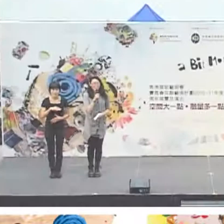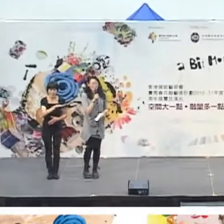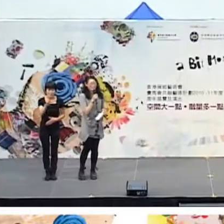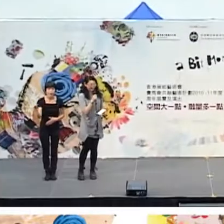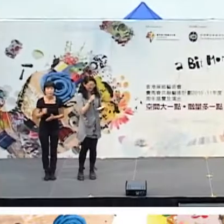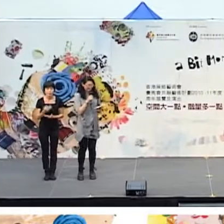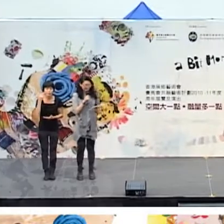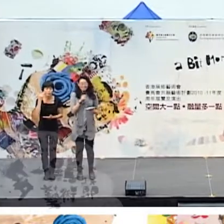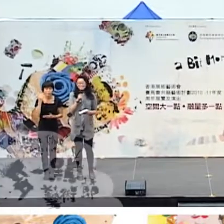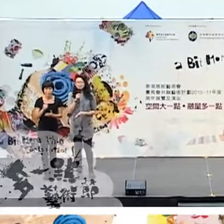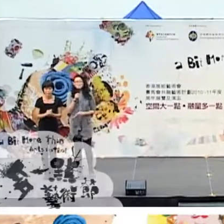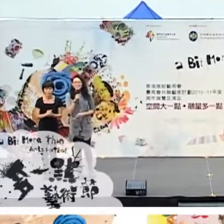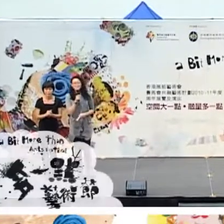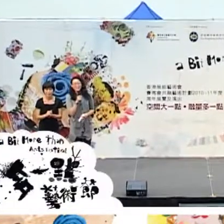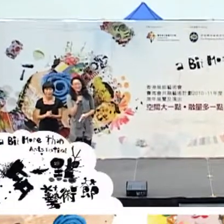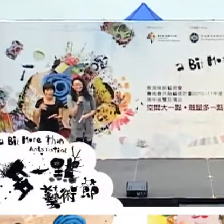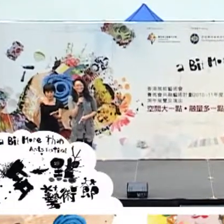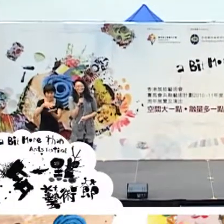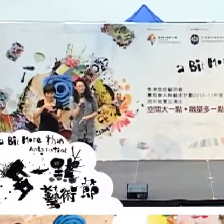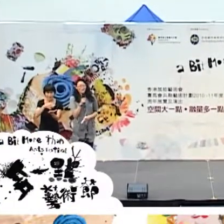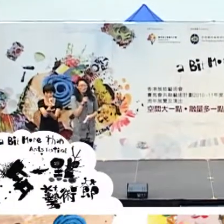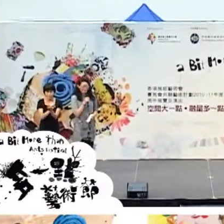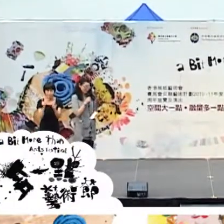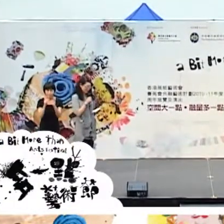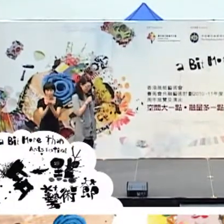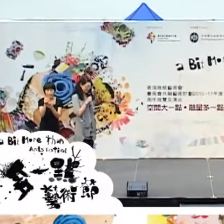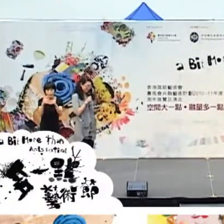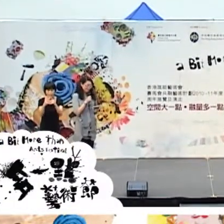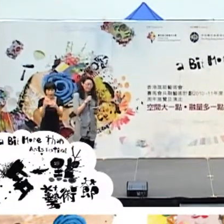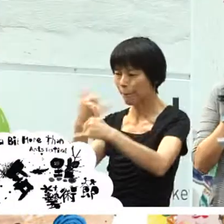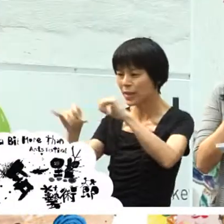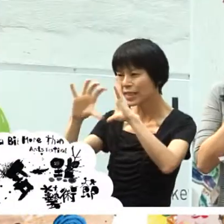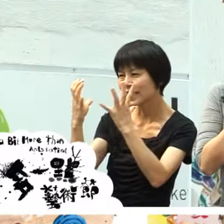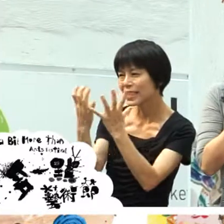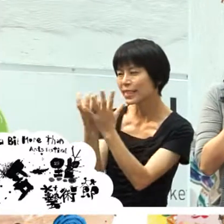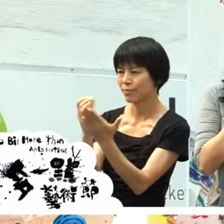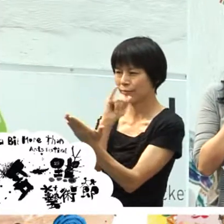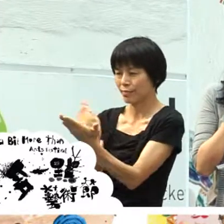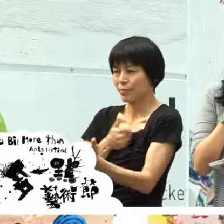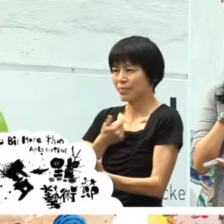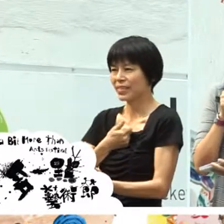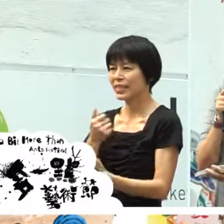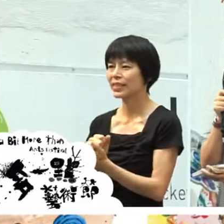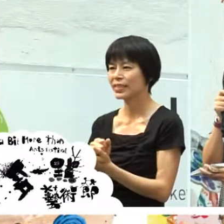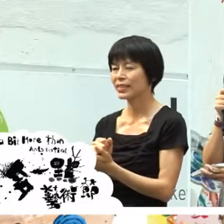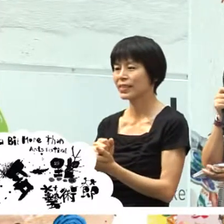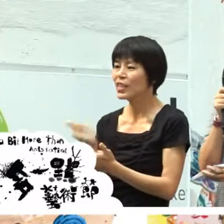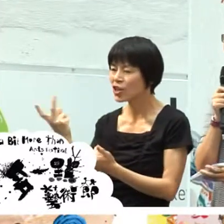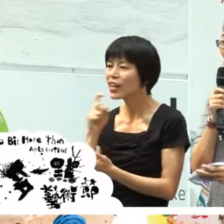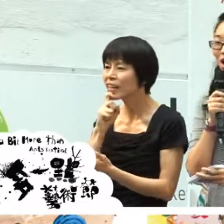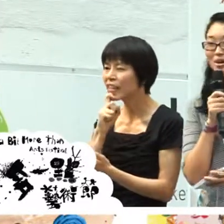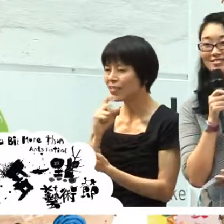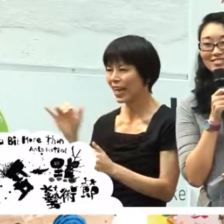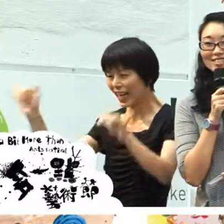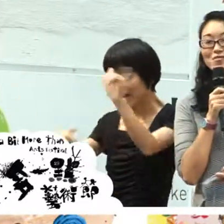各位主禮嘉賓、參展藝術家、表演隊伍、藝術導師同埋今日嚟到呢一度嘅